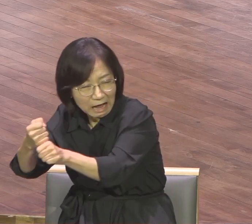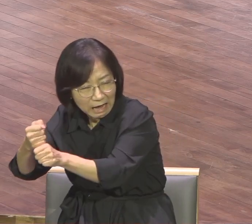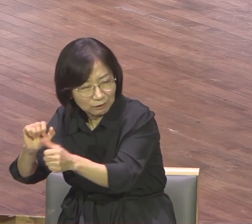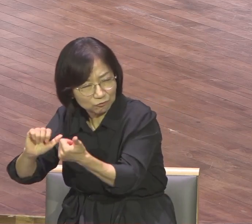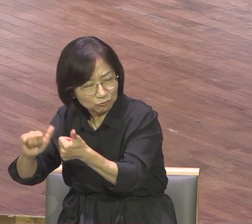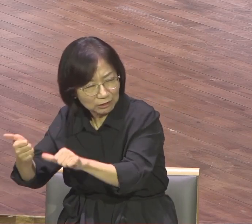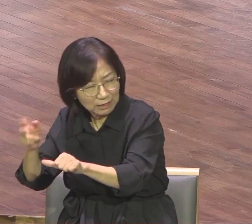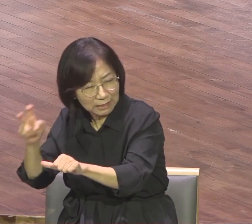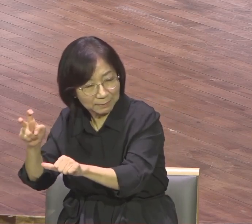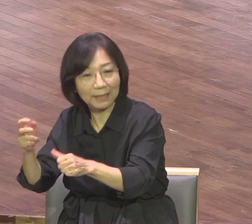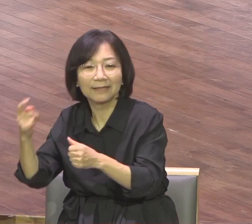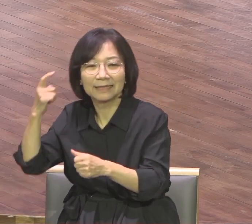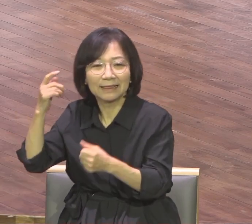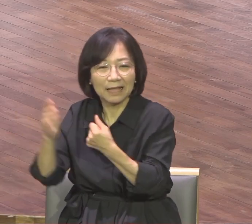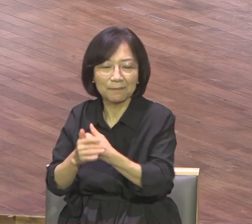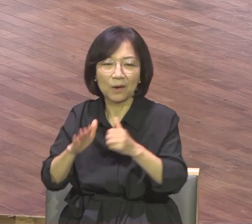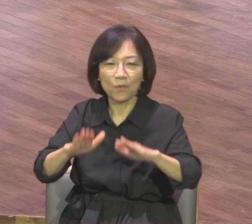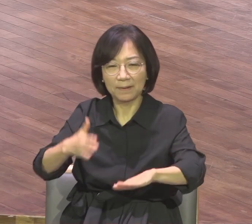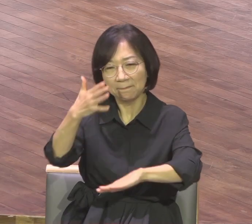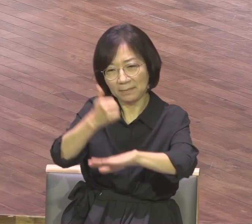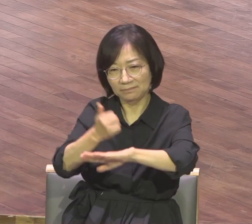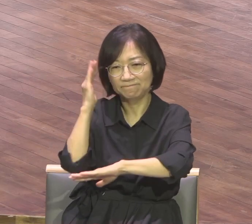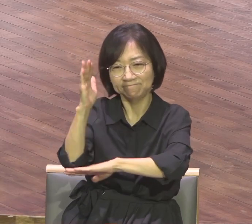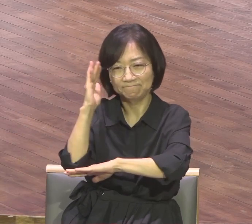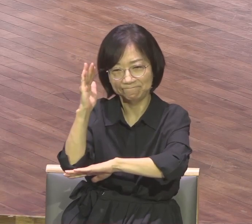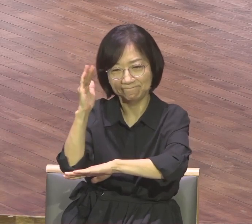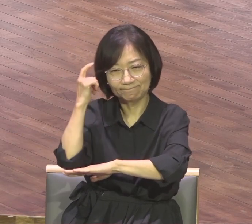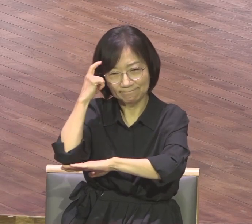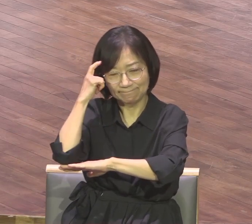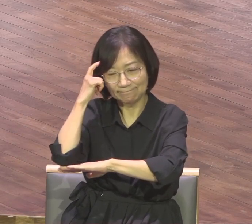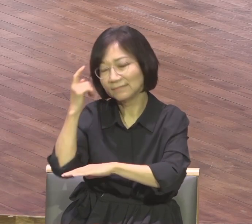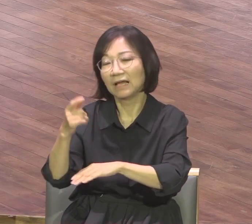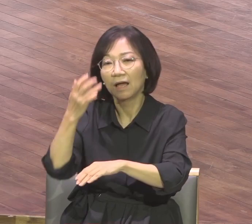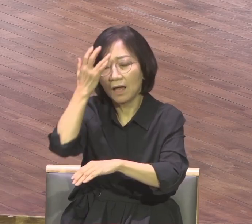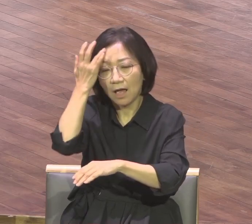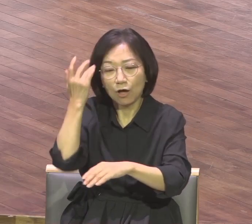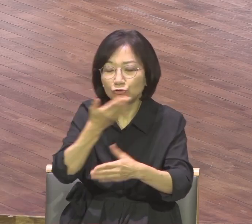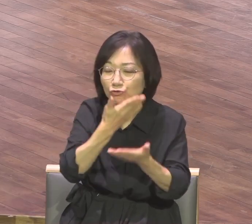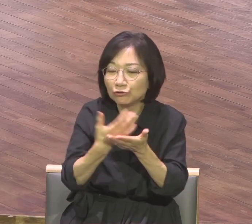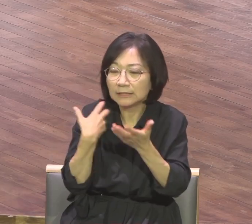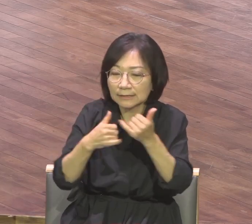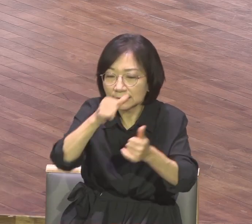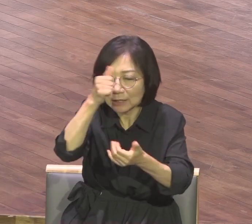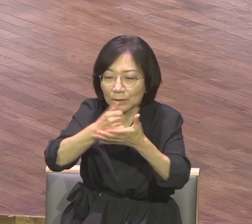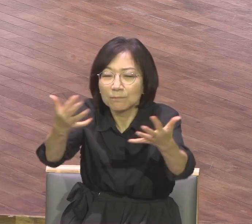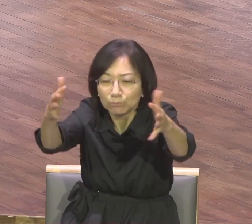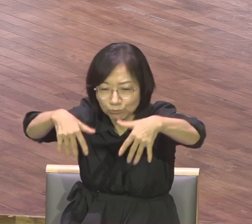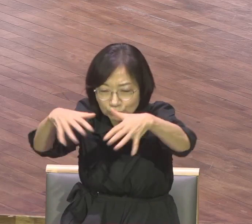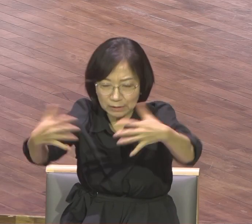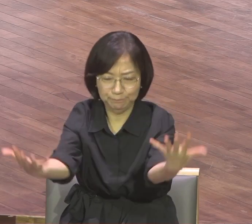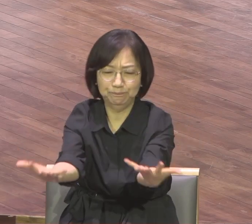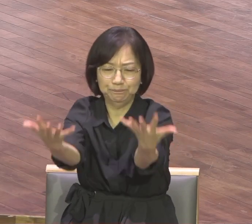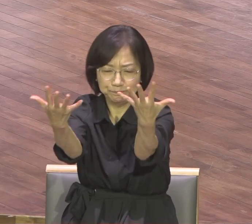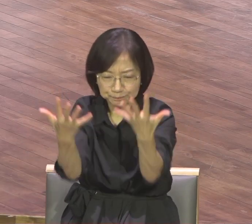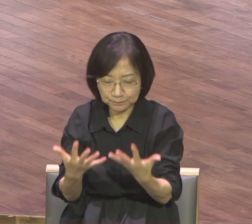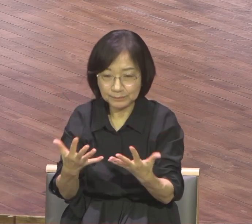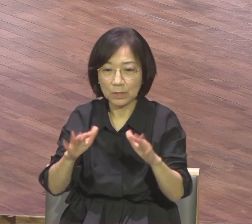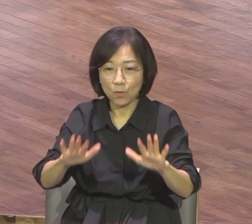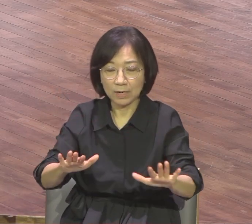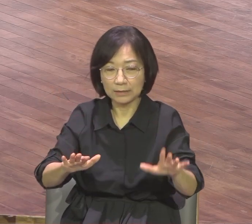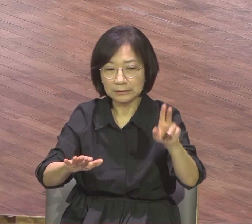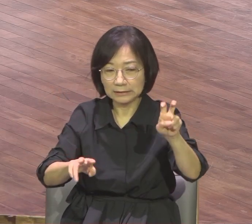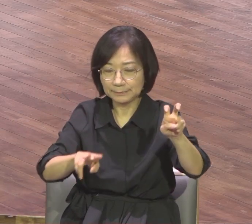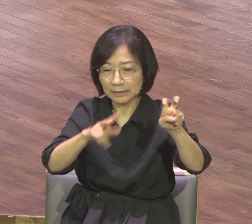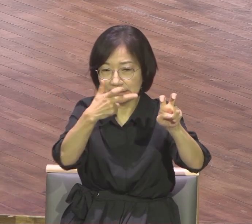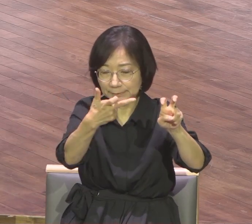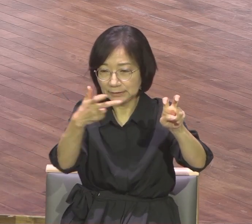에베소 교회 성도들, 특별히 이 중직자 장로들을 불러서 그 내용을 설명하는 것이 17절부터 35절